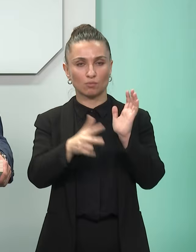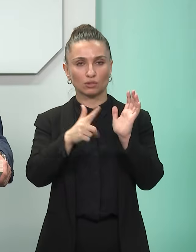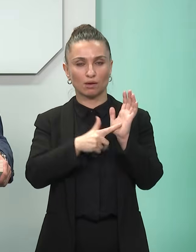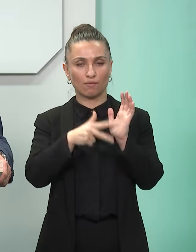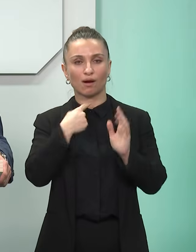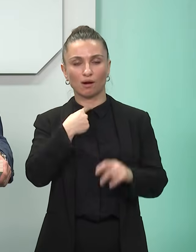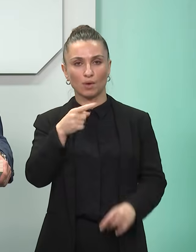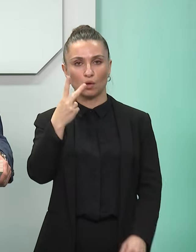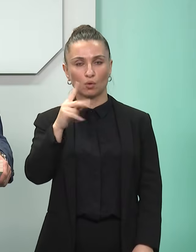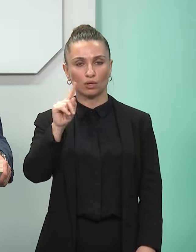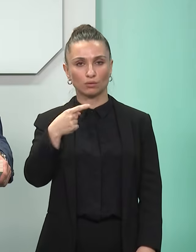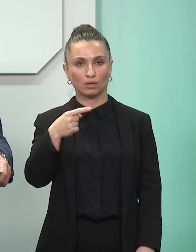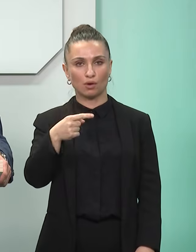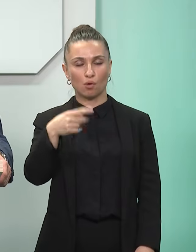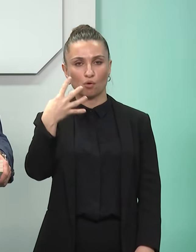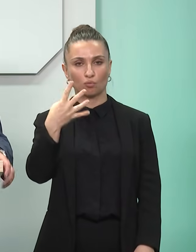ხმა